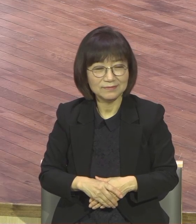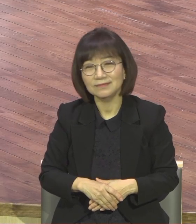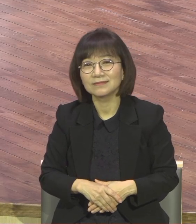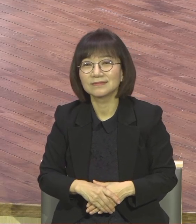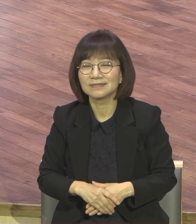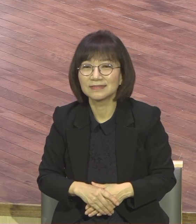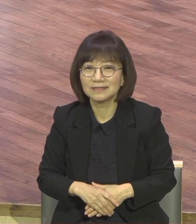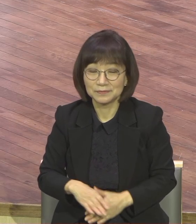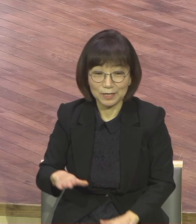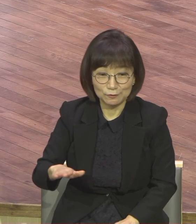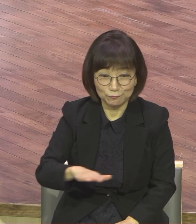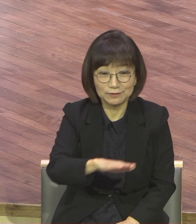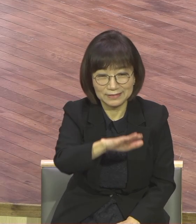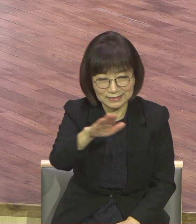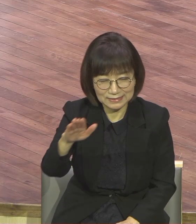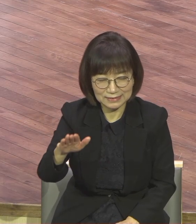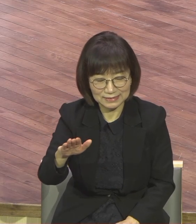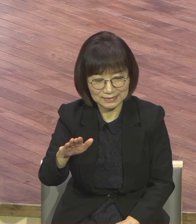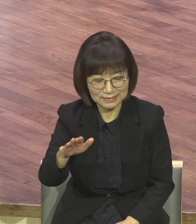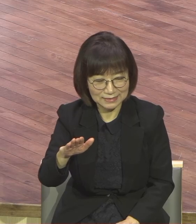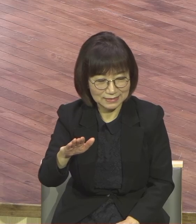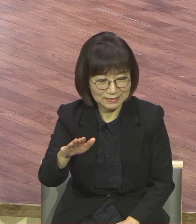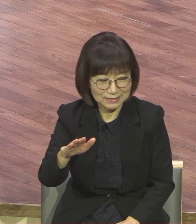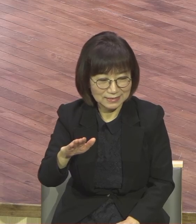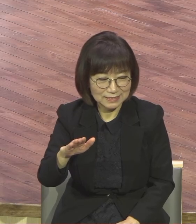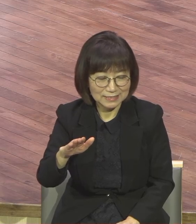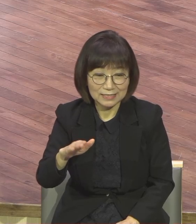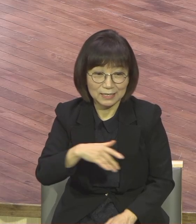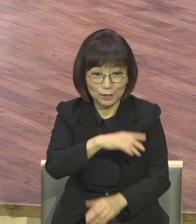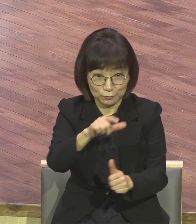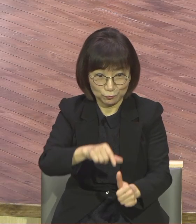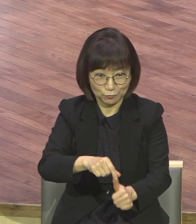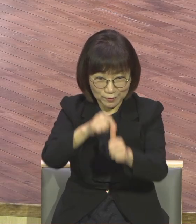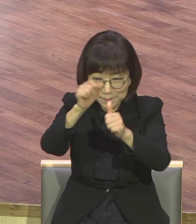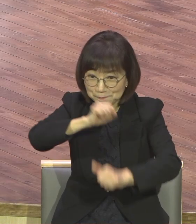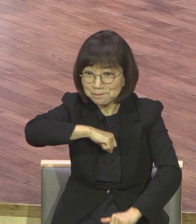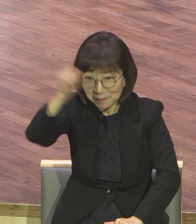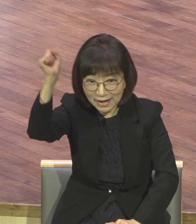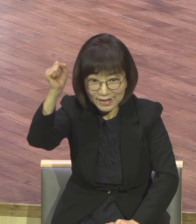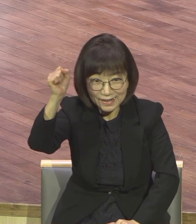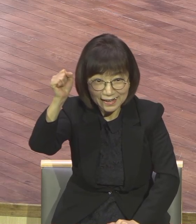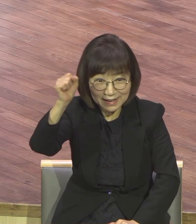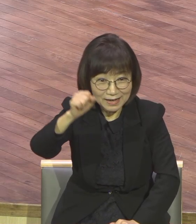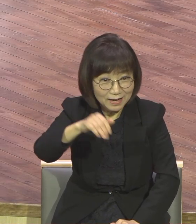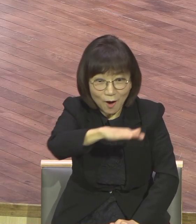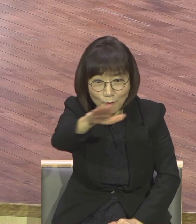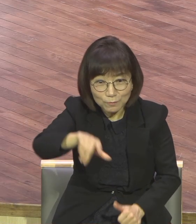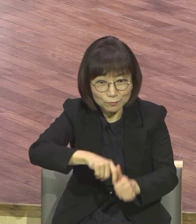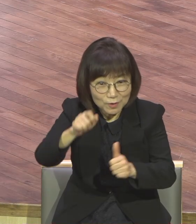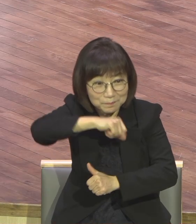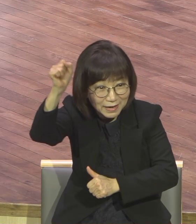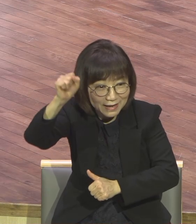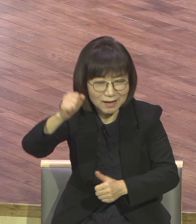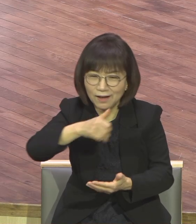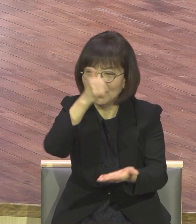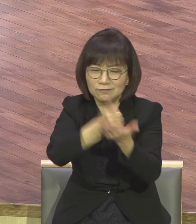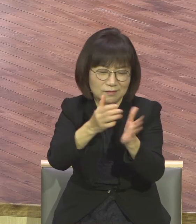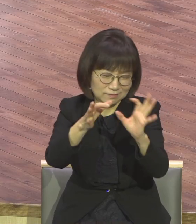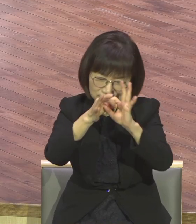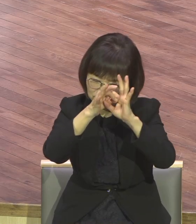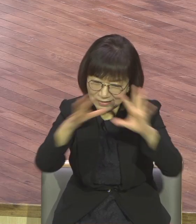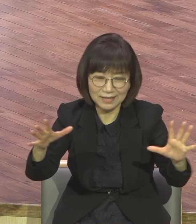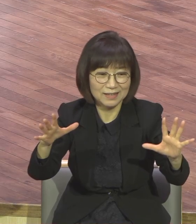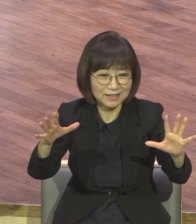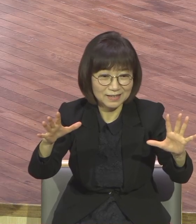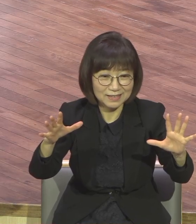우리는 이미 근원적으로 우리는 구원받은 존재다. 사실 죄와 상관이 없는